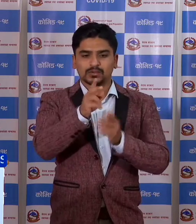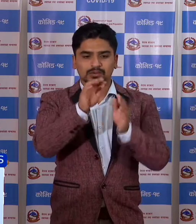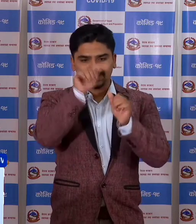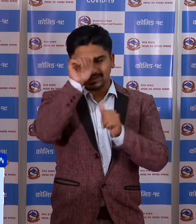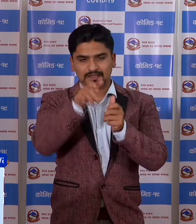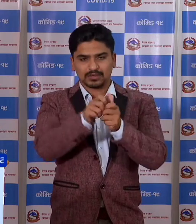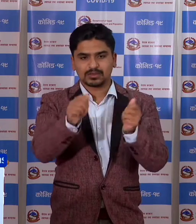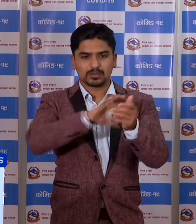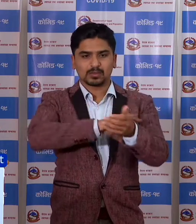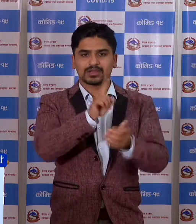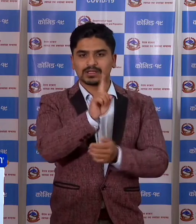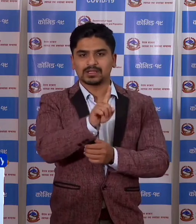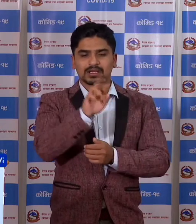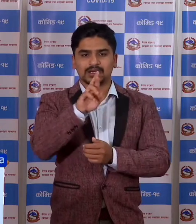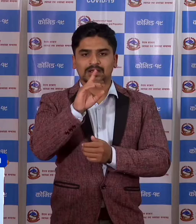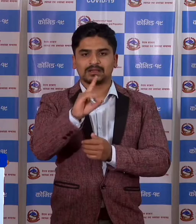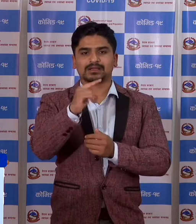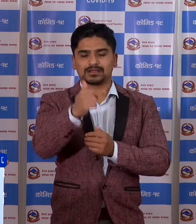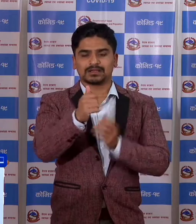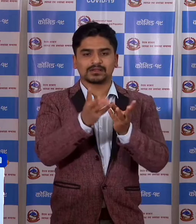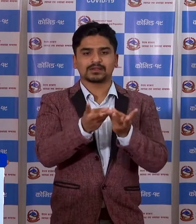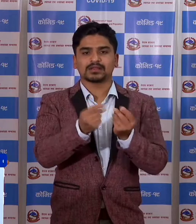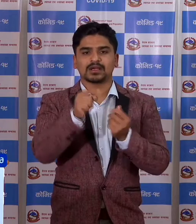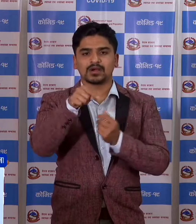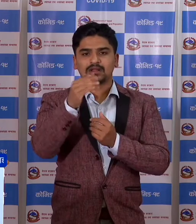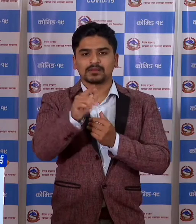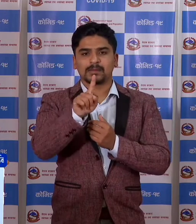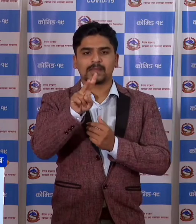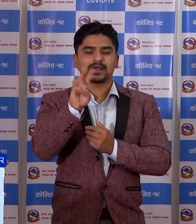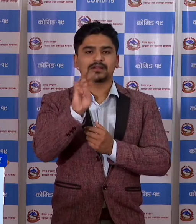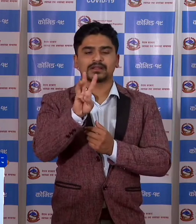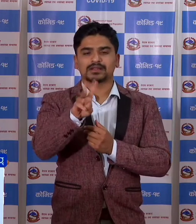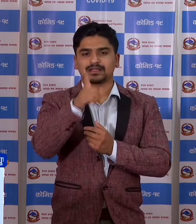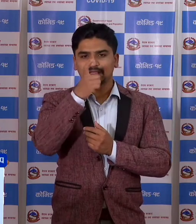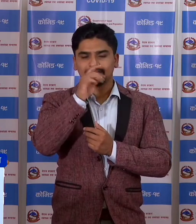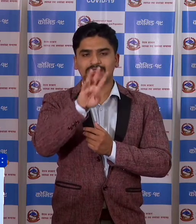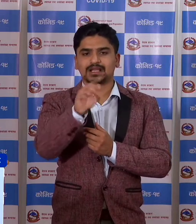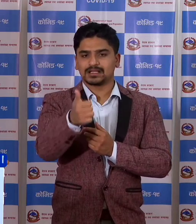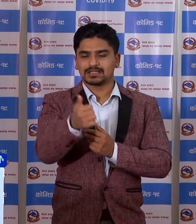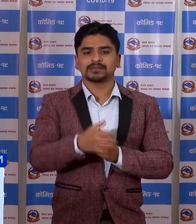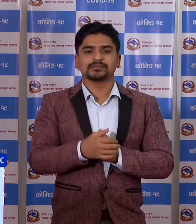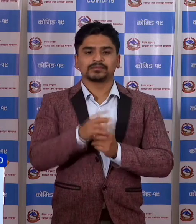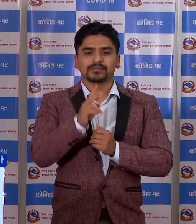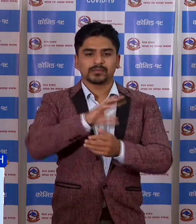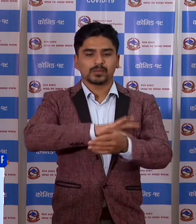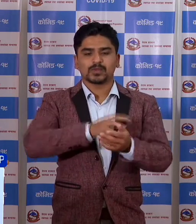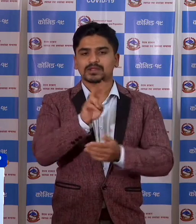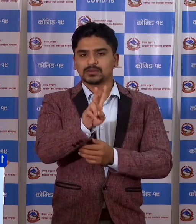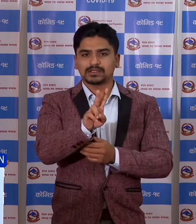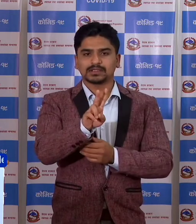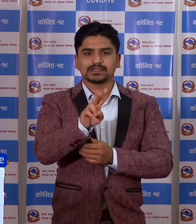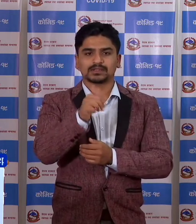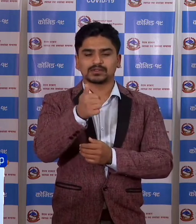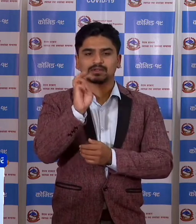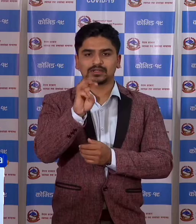विवरण अनुसार प्रदेश नम्बर 1 RDT को परीक्षण सङ्ख्या हालसम्म 12,346 पुगेको छ। त्यसै गरी प्रदेश नम्बर